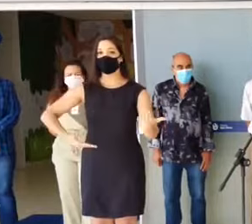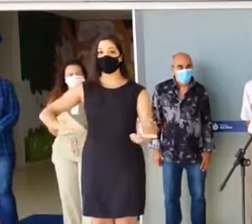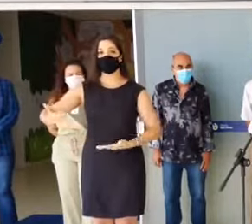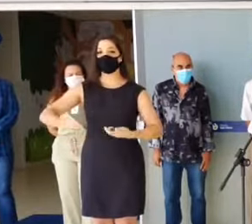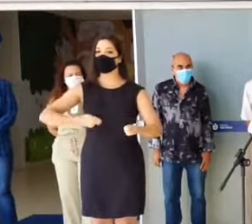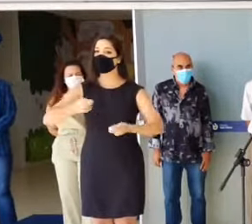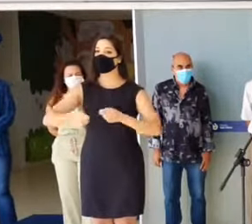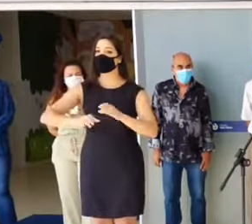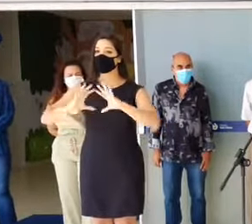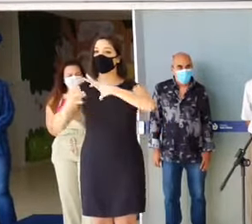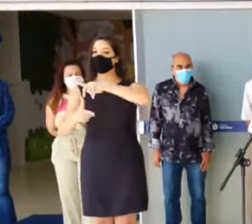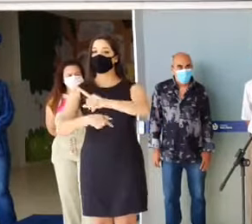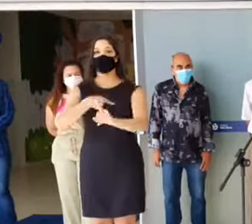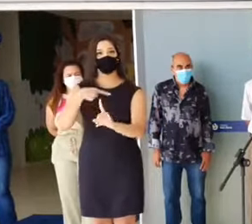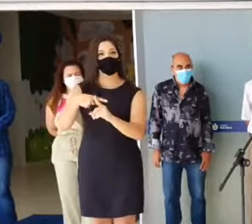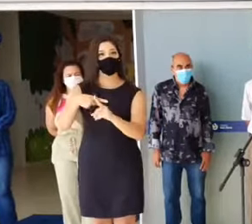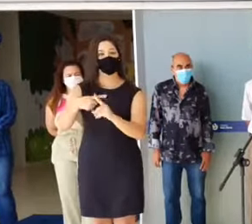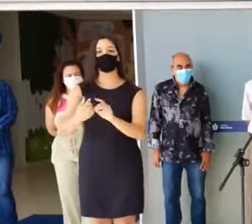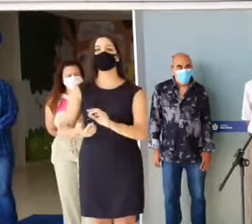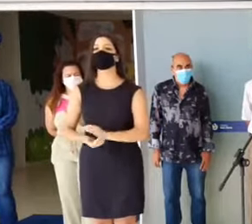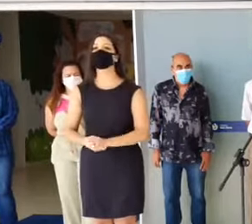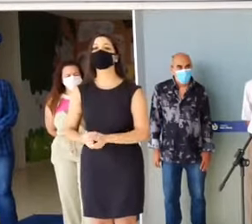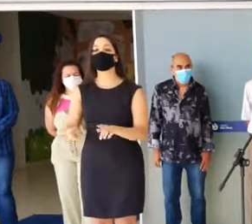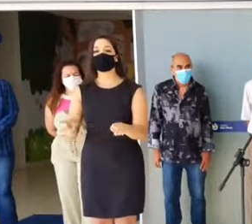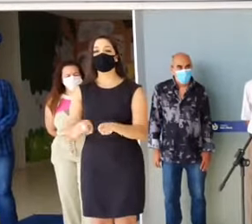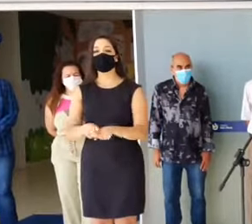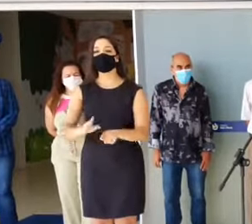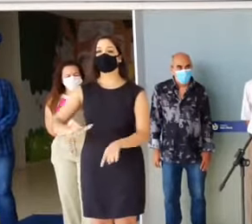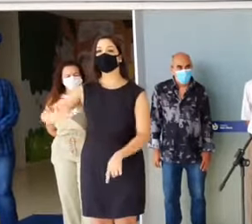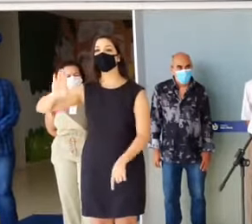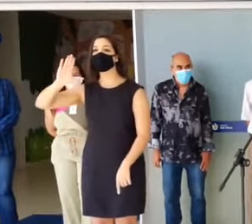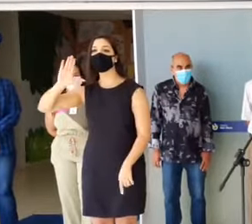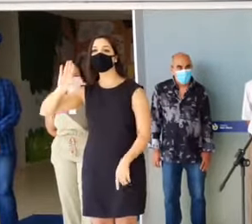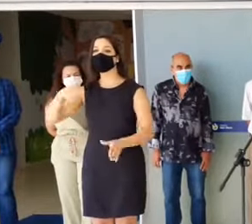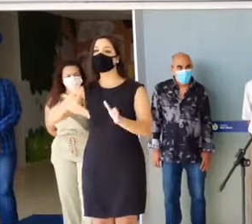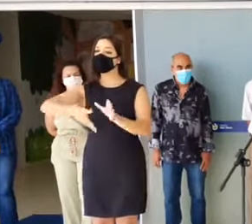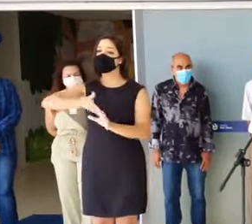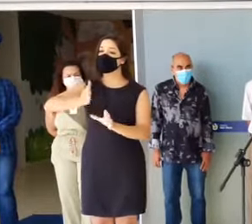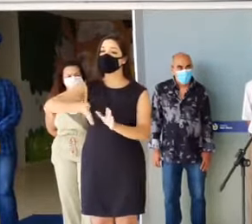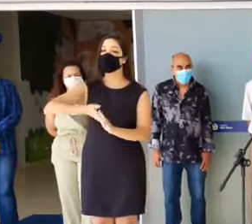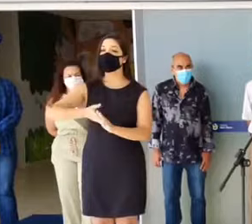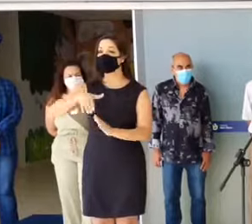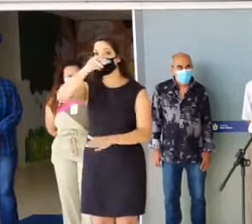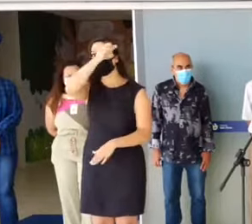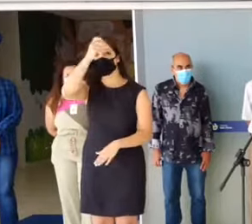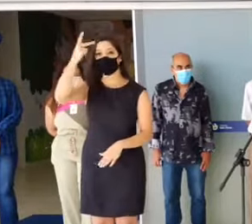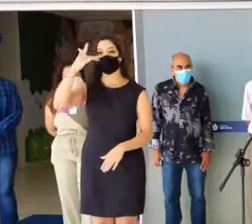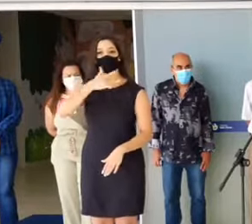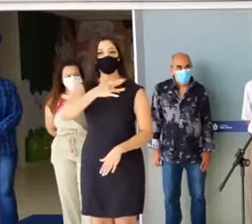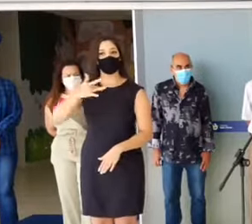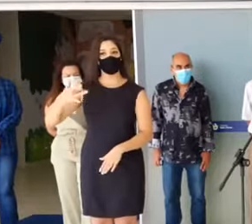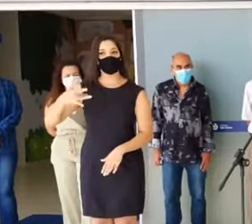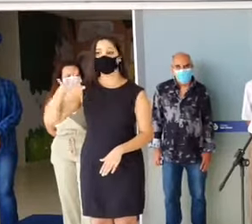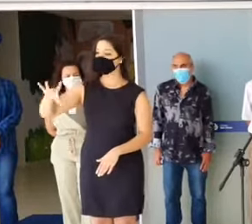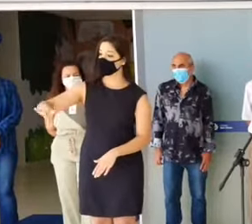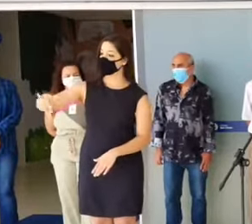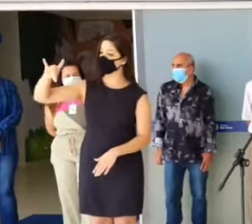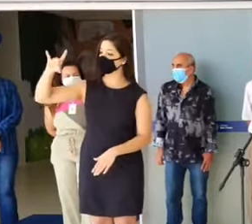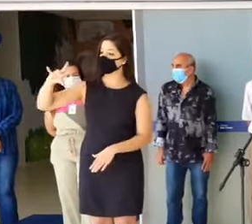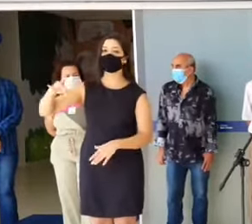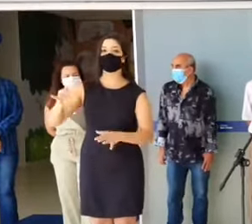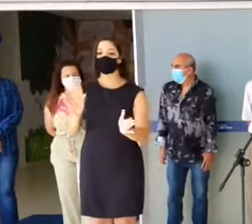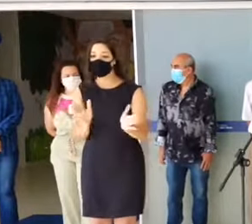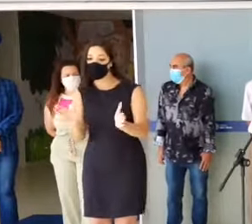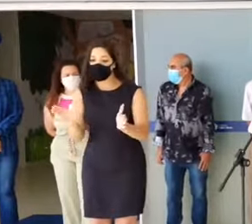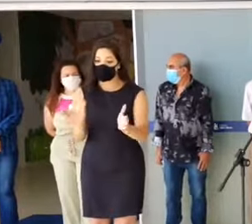administração, Missão Sal da Terra, representante, presidente do Conselho Municipal de Saúde, eu faço questão de destacar o papel do controle